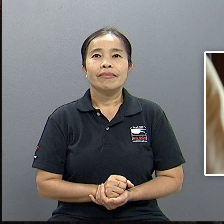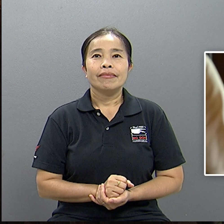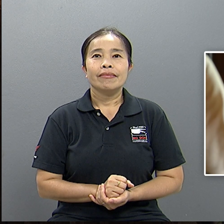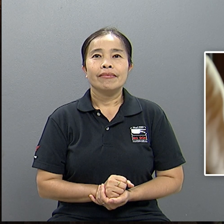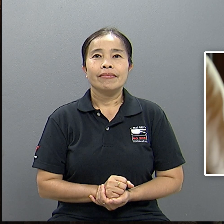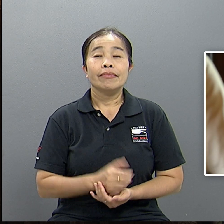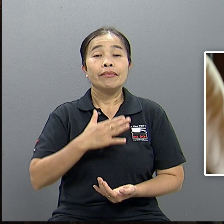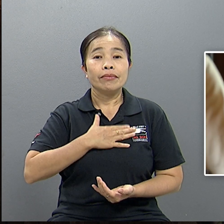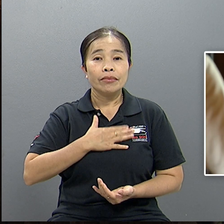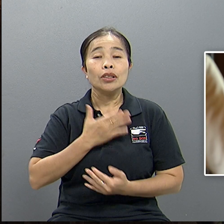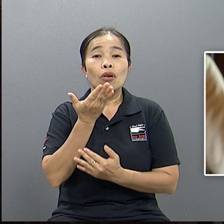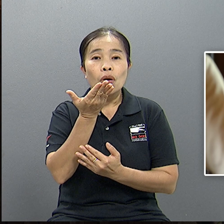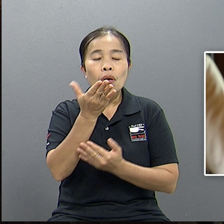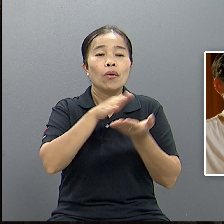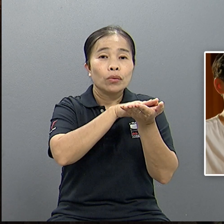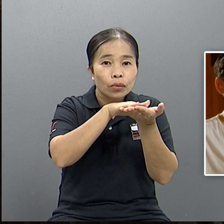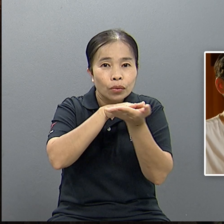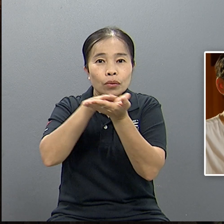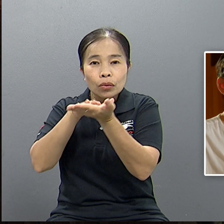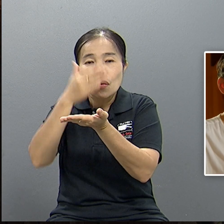กระผมมากราบขอเข้ามาลาอุปสมบท